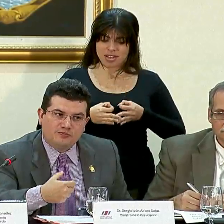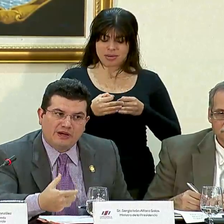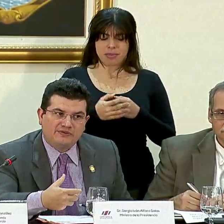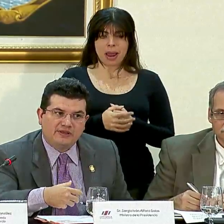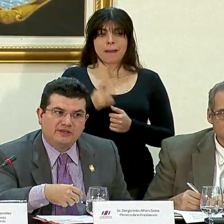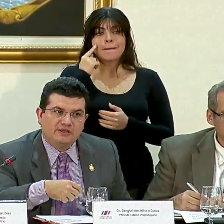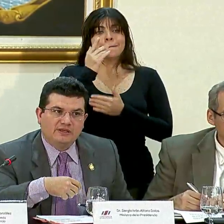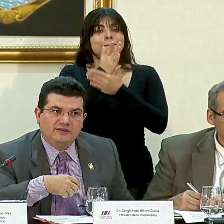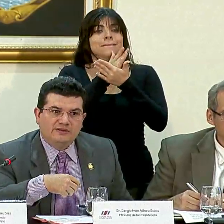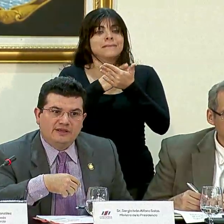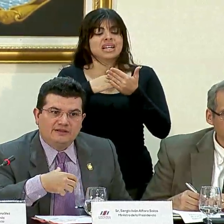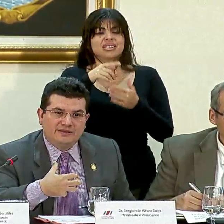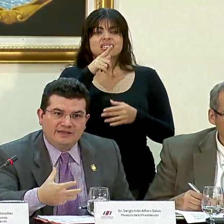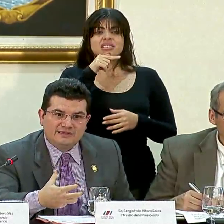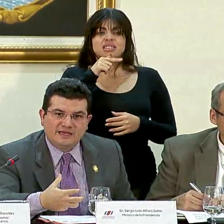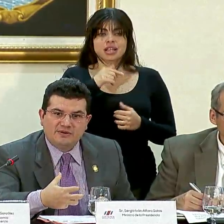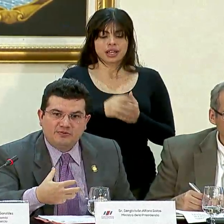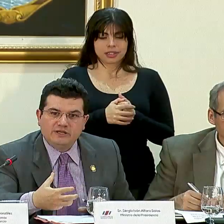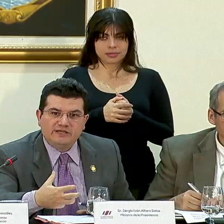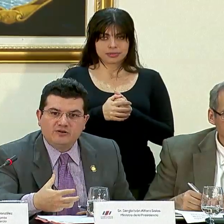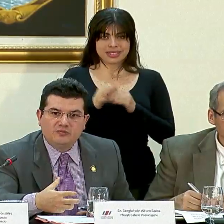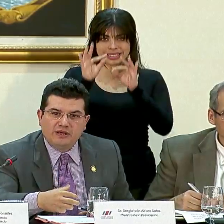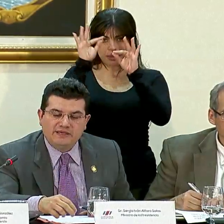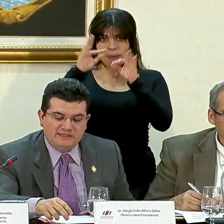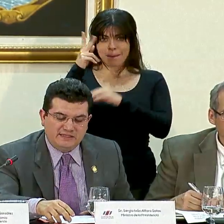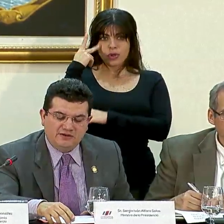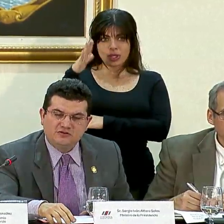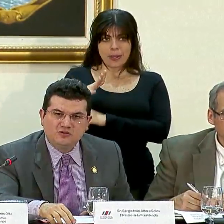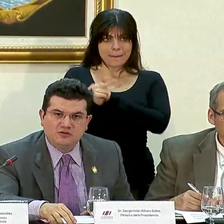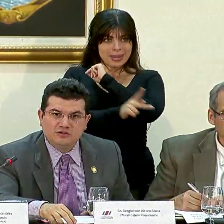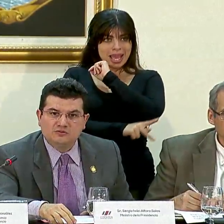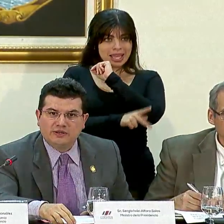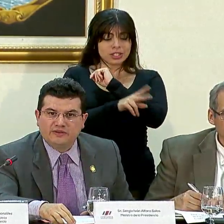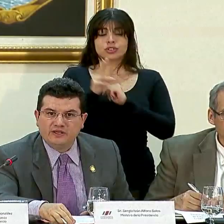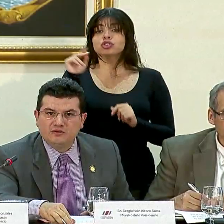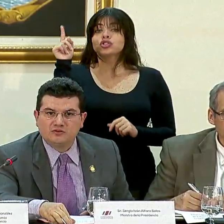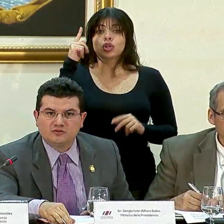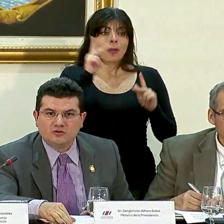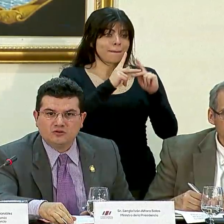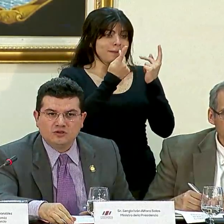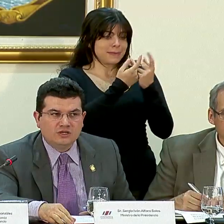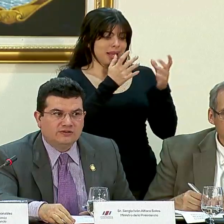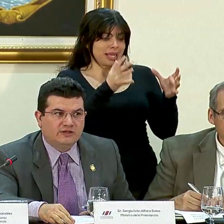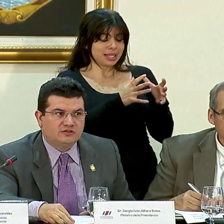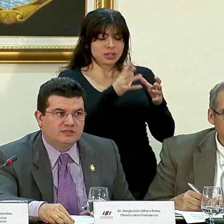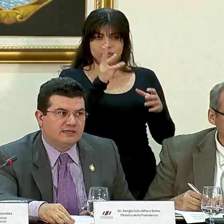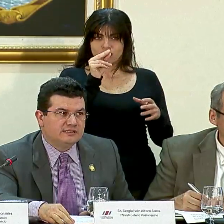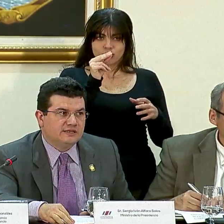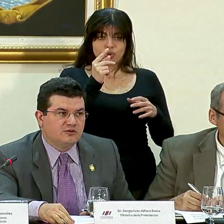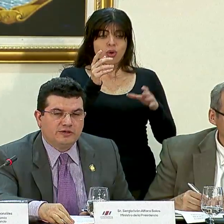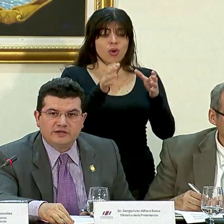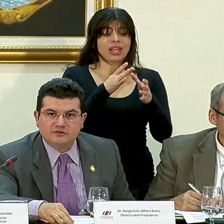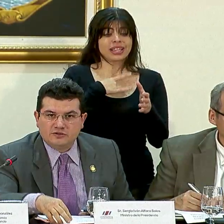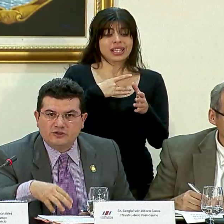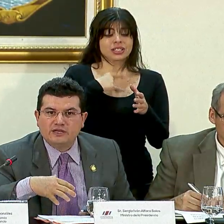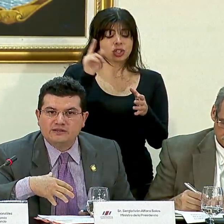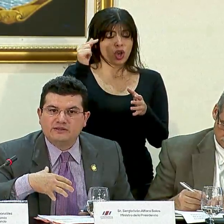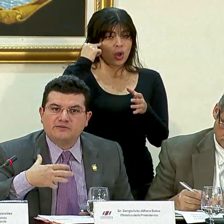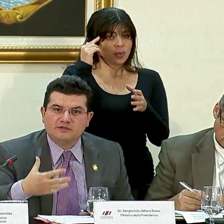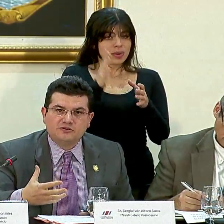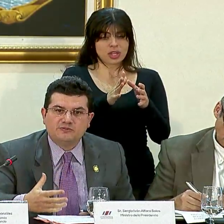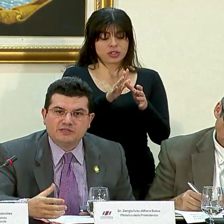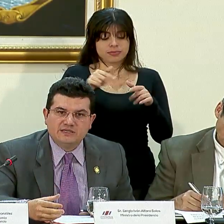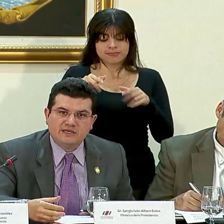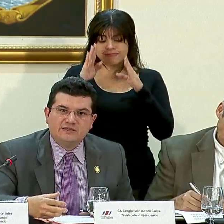una reafirmación por parte del esquema político del país, y ya no solo de los partidos o solo de los intereses del gobierno, sino que